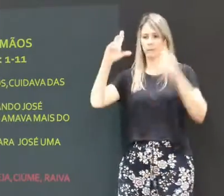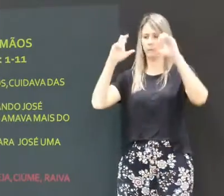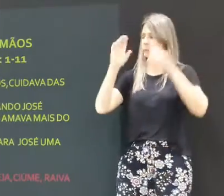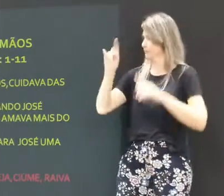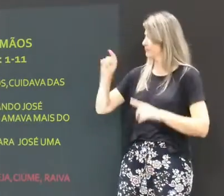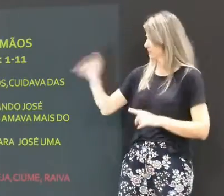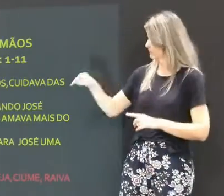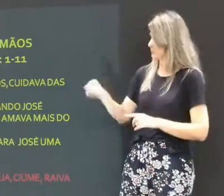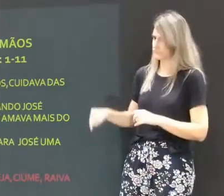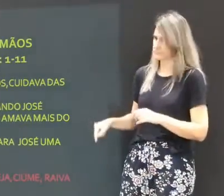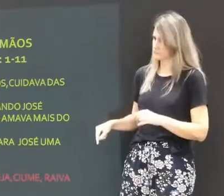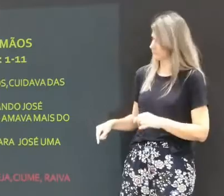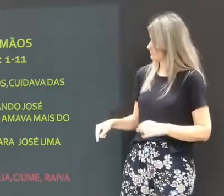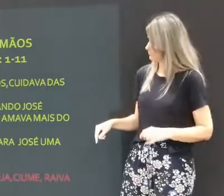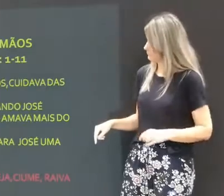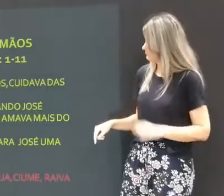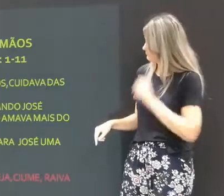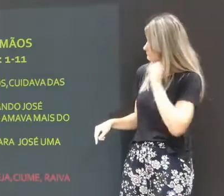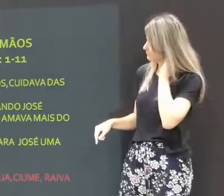Eu vou mostrar uma imagem para vocês.